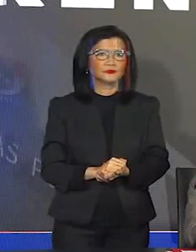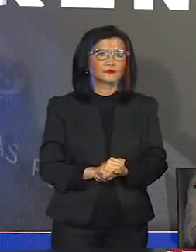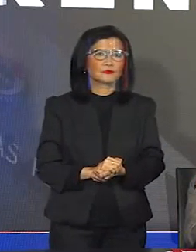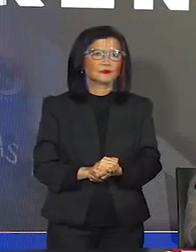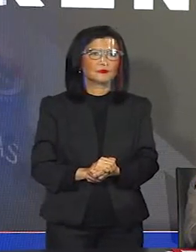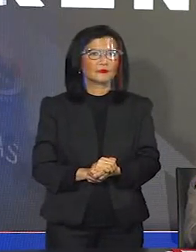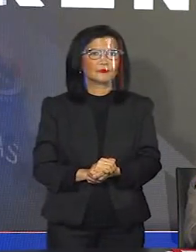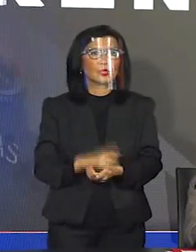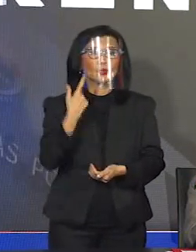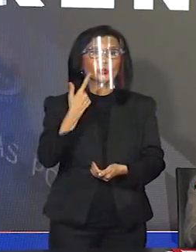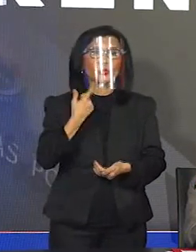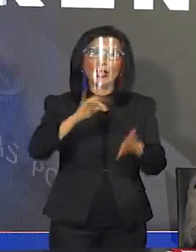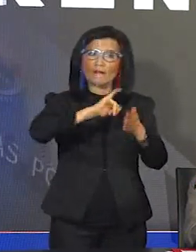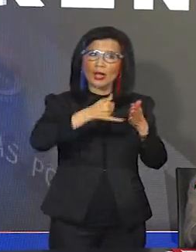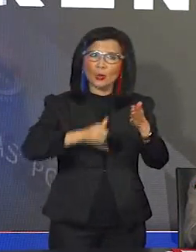sebagai